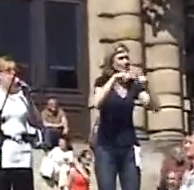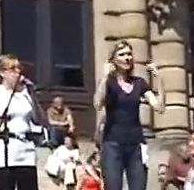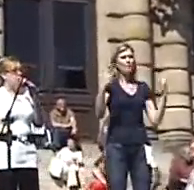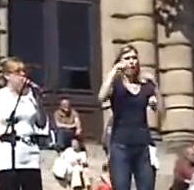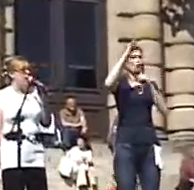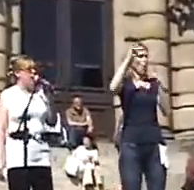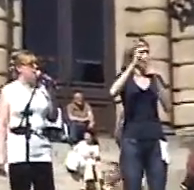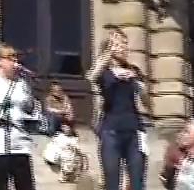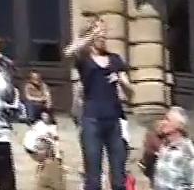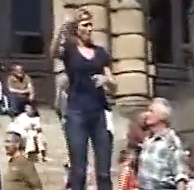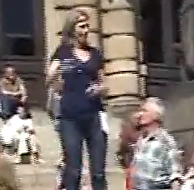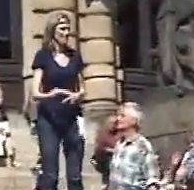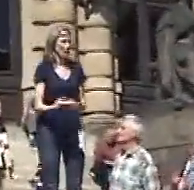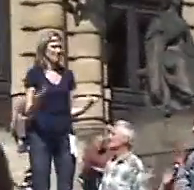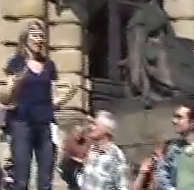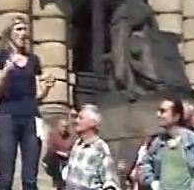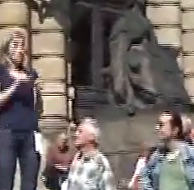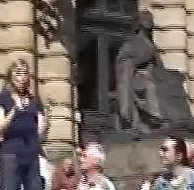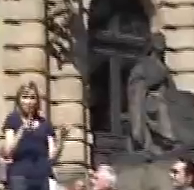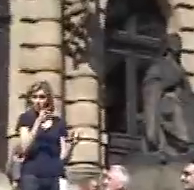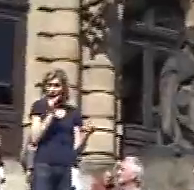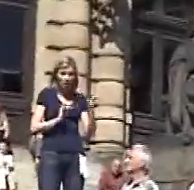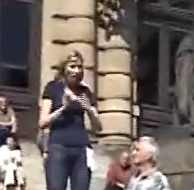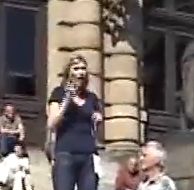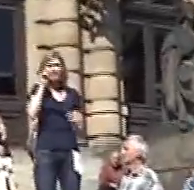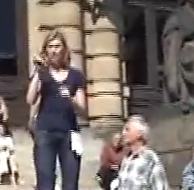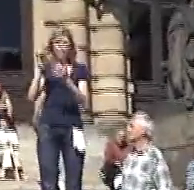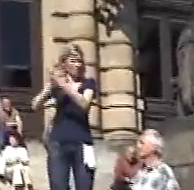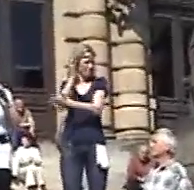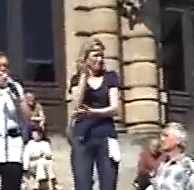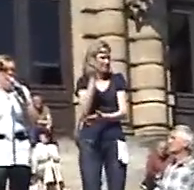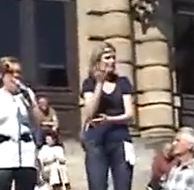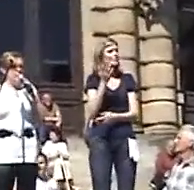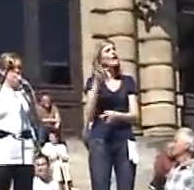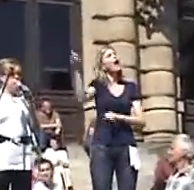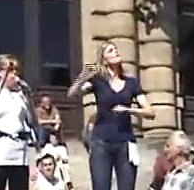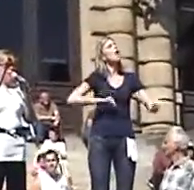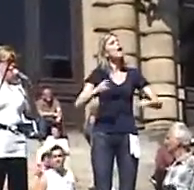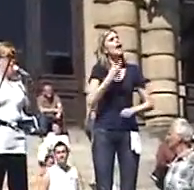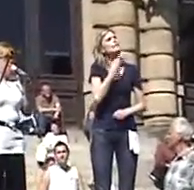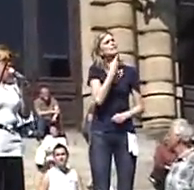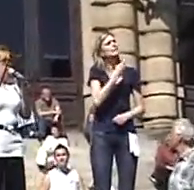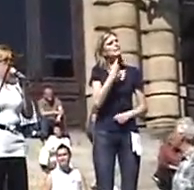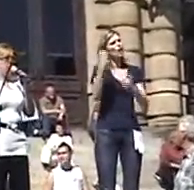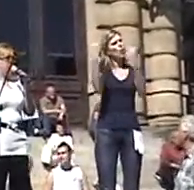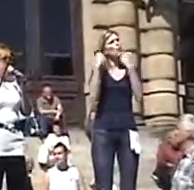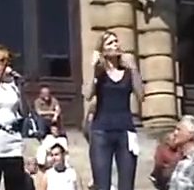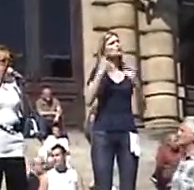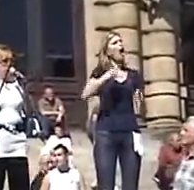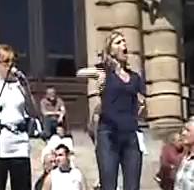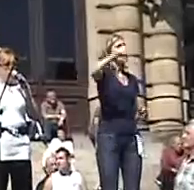abyste nebyli považováni za socky anebo lůzu. Učí nás, co to je být